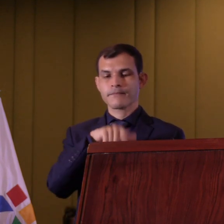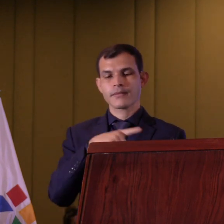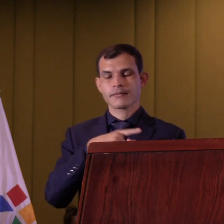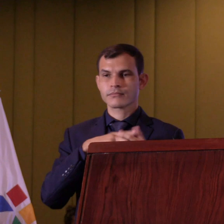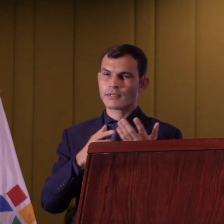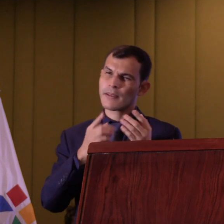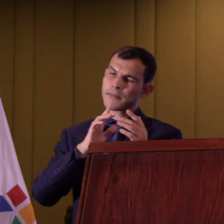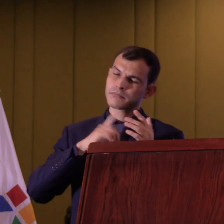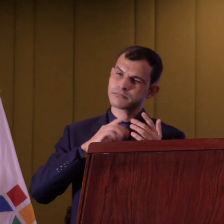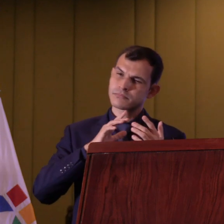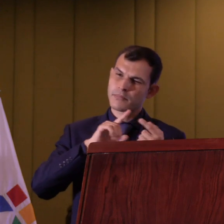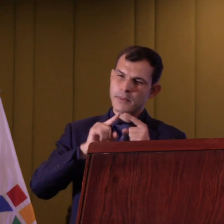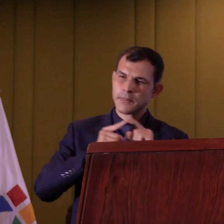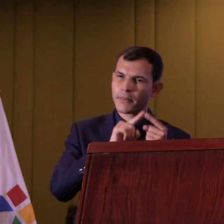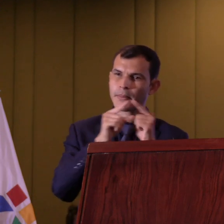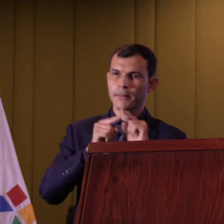Eletrobras.